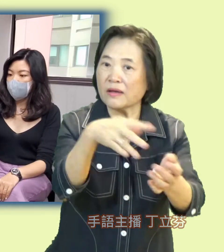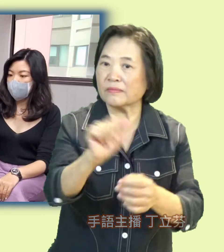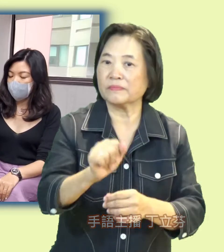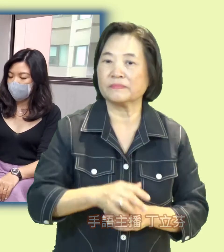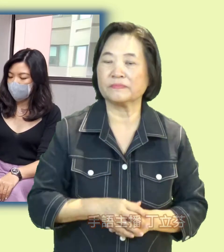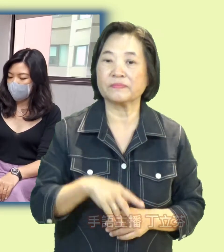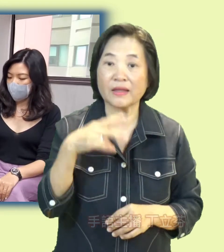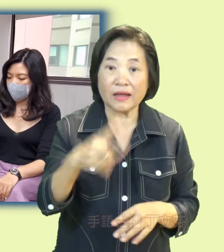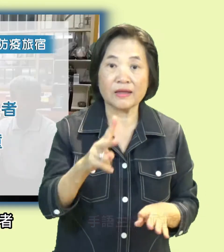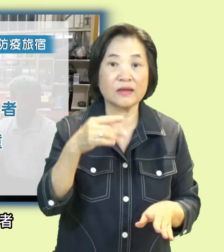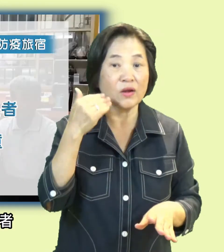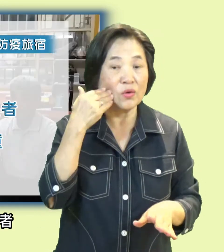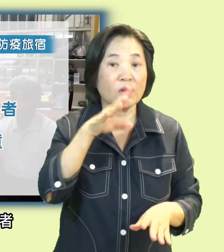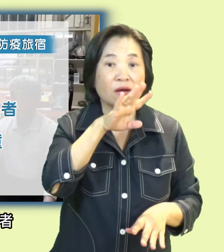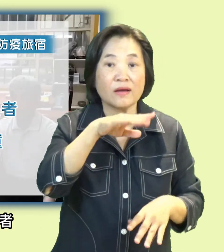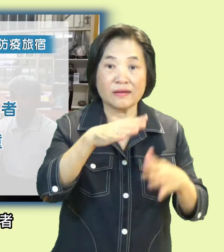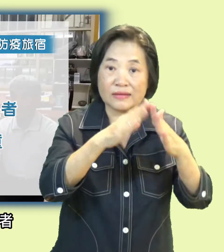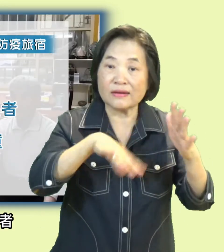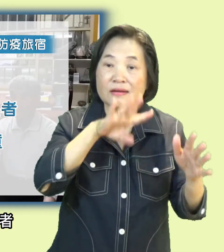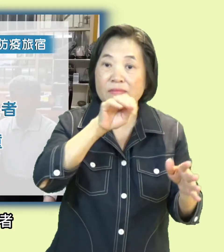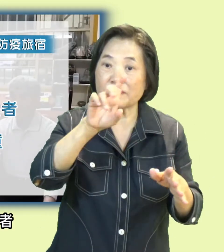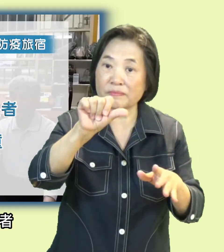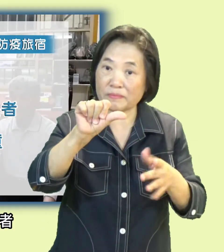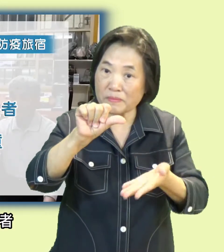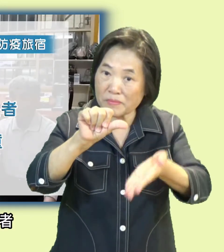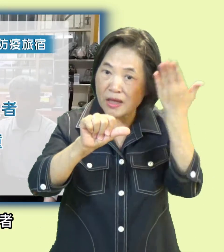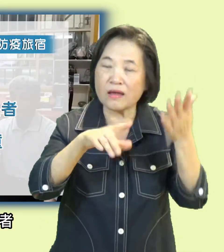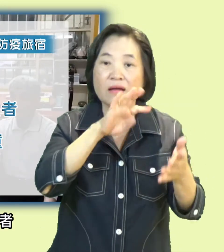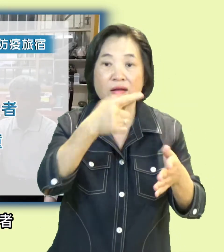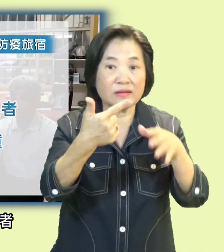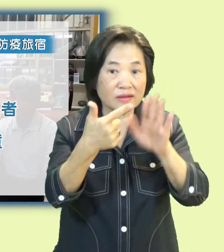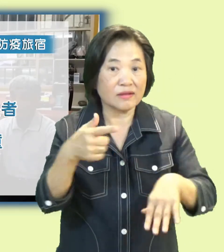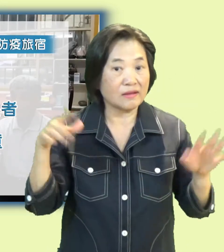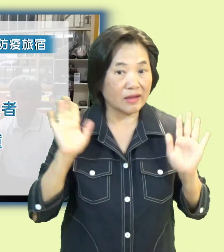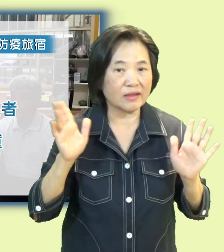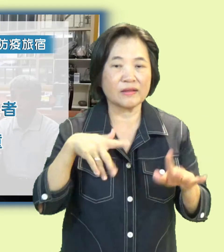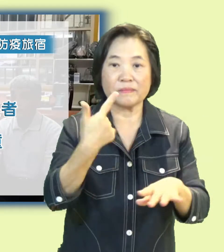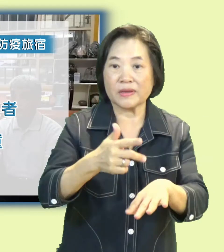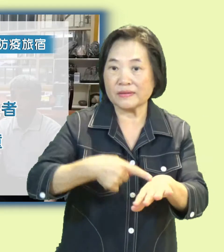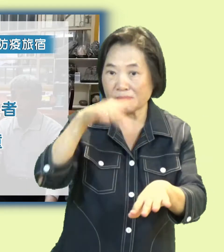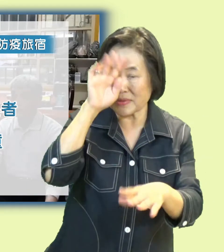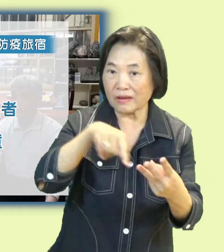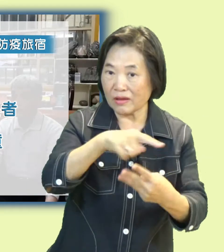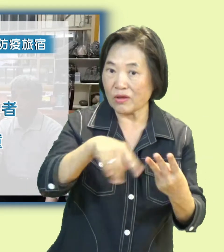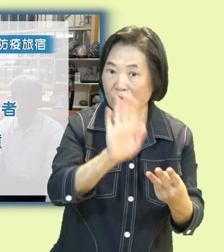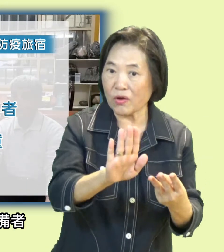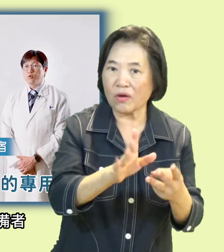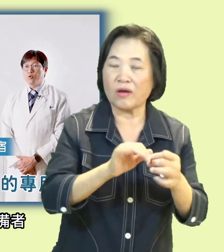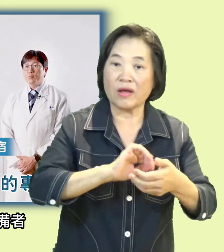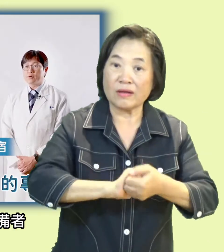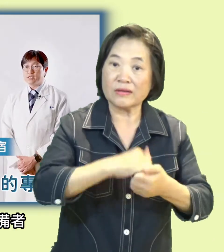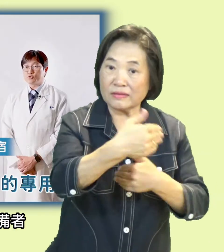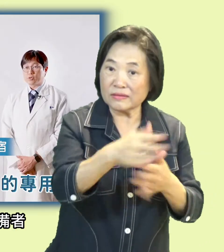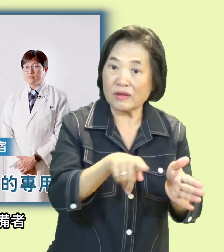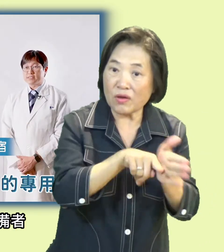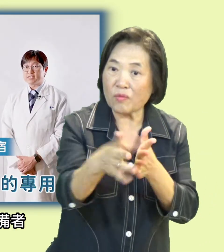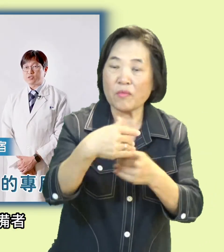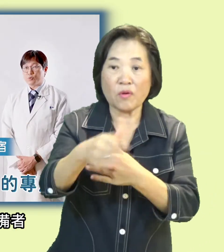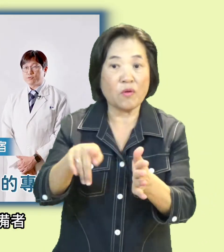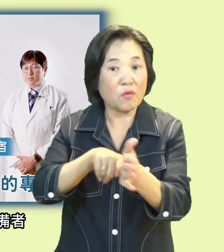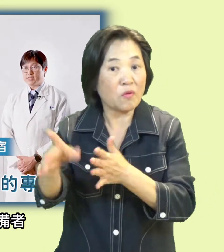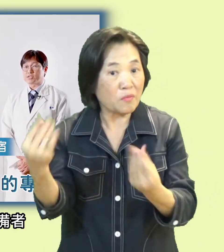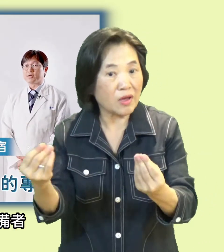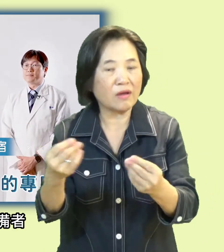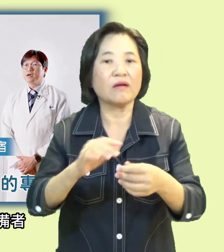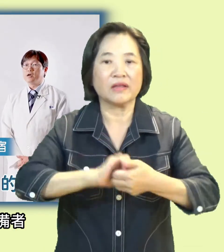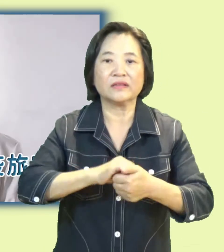一本线上课。第三，系讲下就65岁下加的长者，忙到60岁时候。慢性病患者，我赶紧转用健方，让